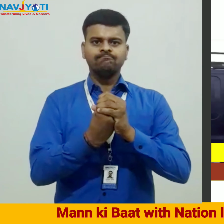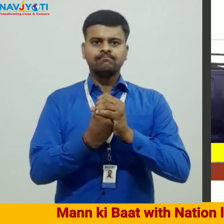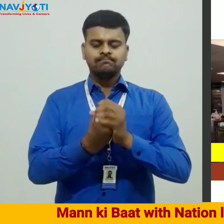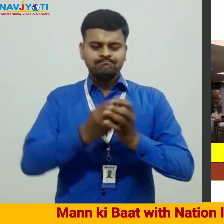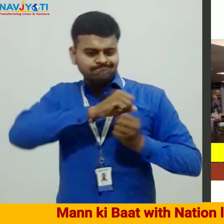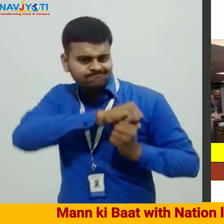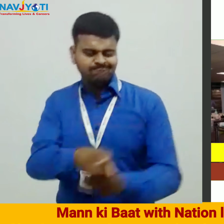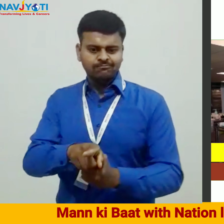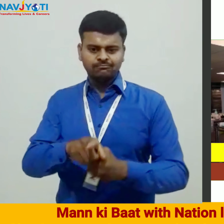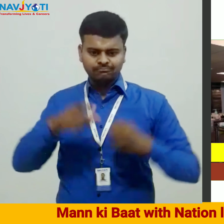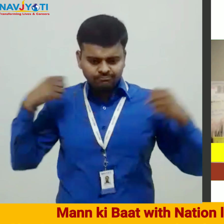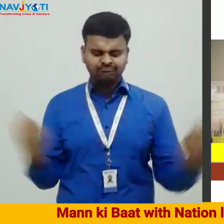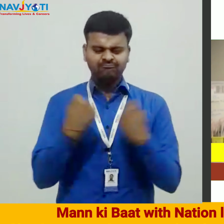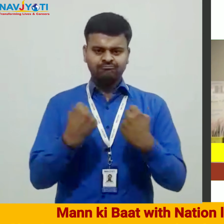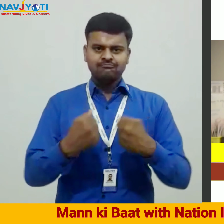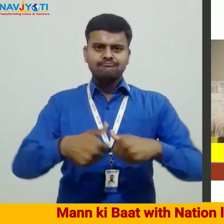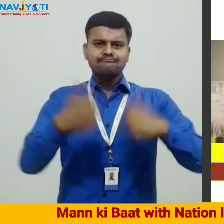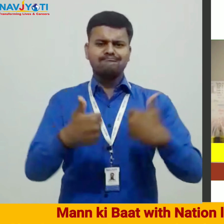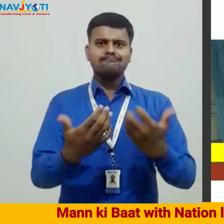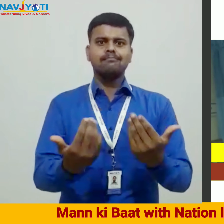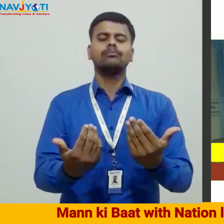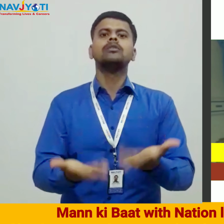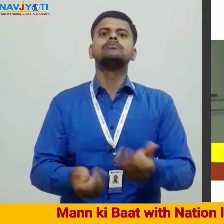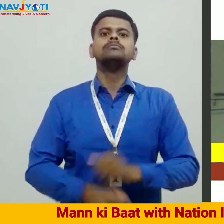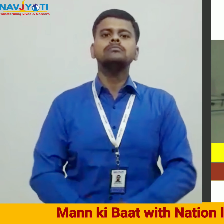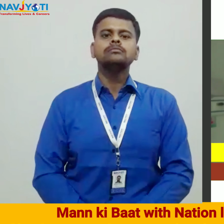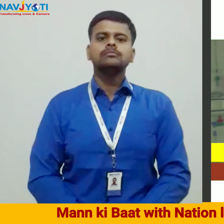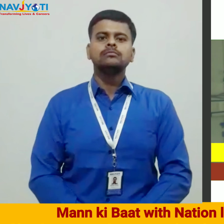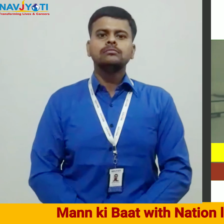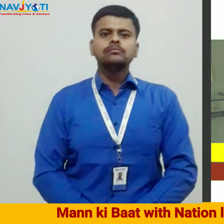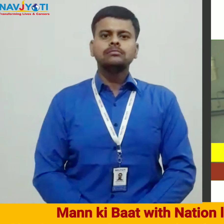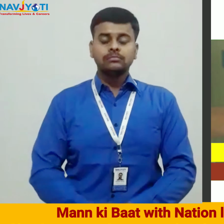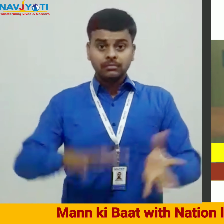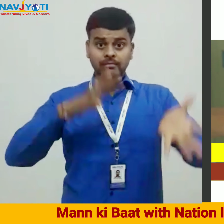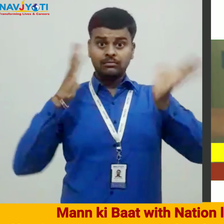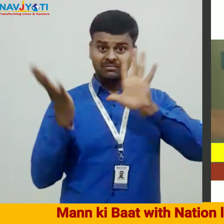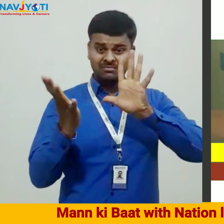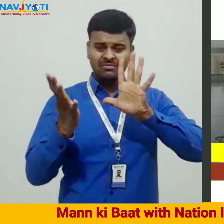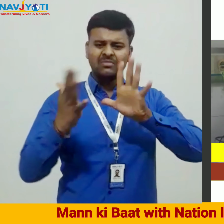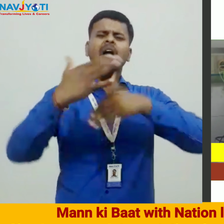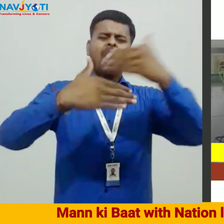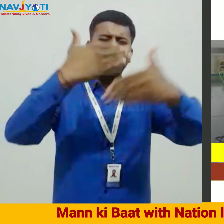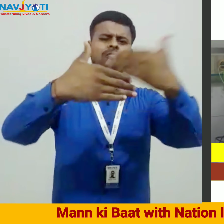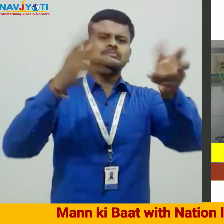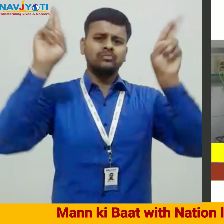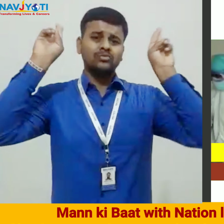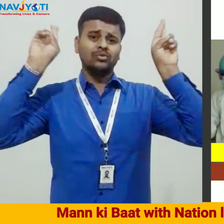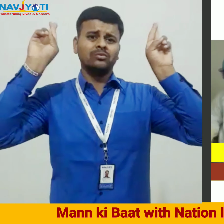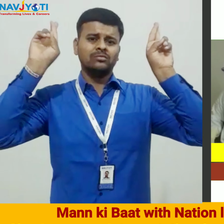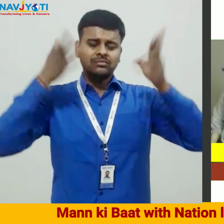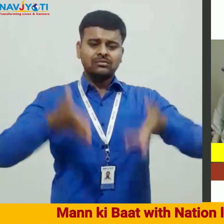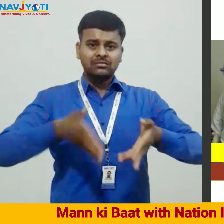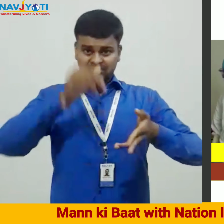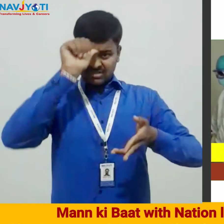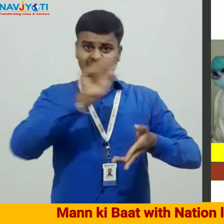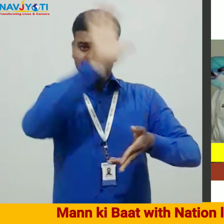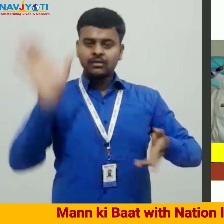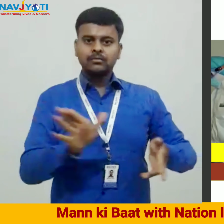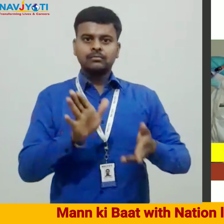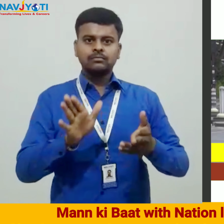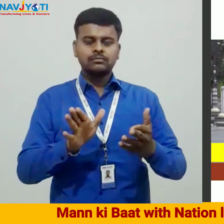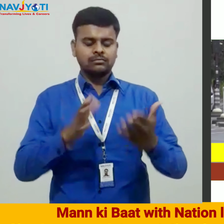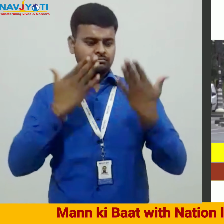इस महामारी के संकट से जूझ रहा है, भविष्य में जब इसकी चर्चा होगी, उसकी तौर तरीकों की